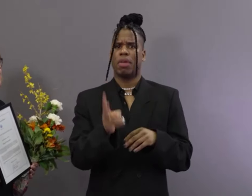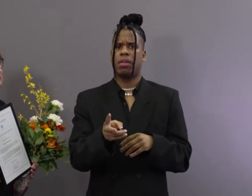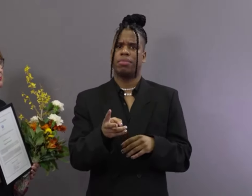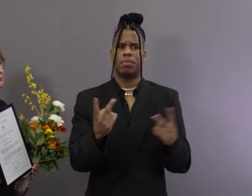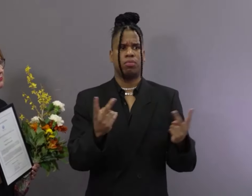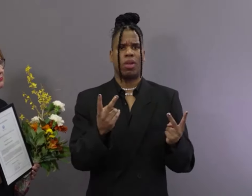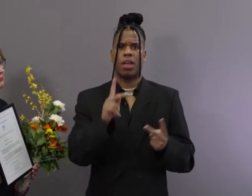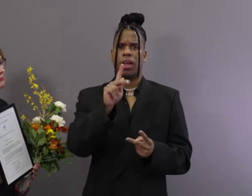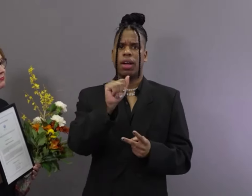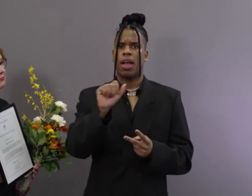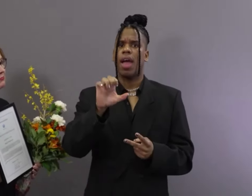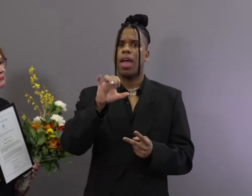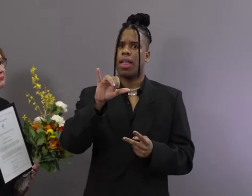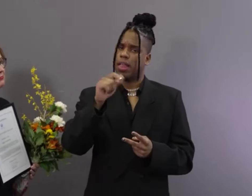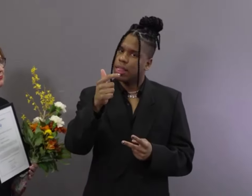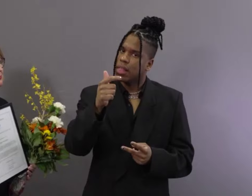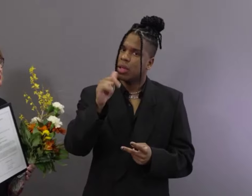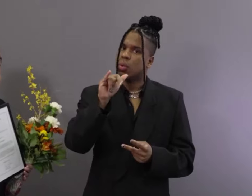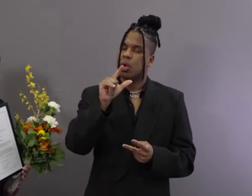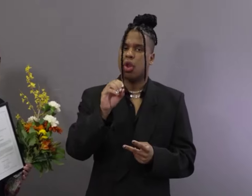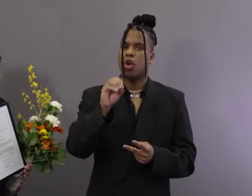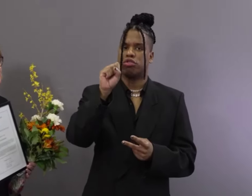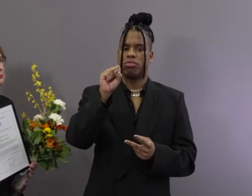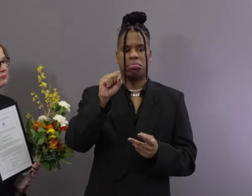Ja kun aloitin, niin